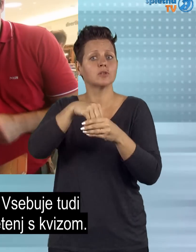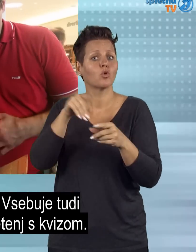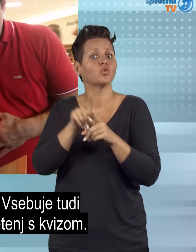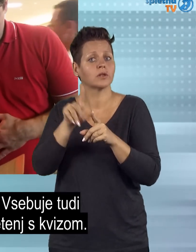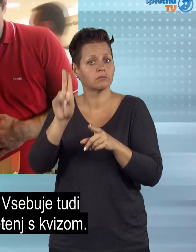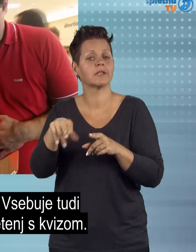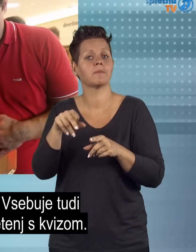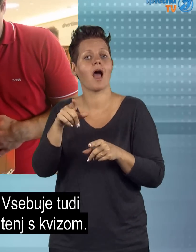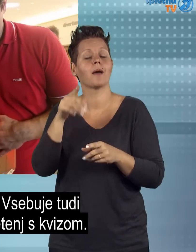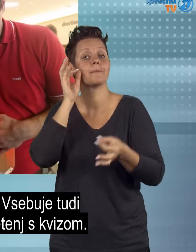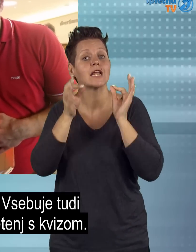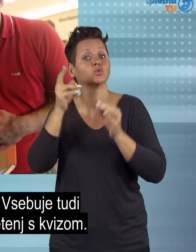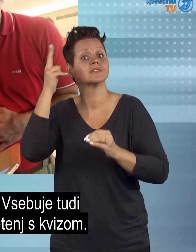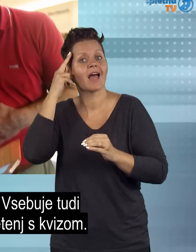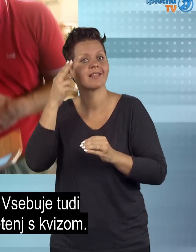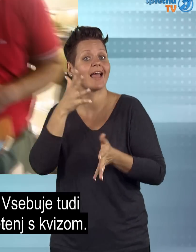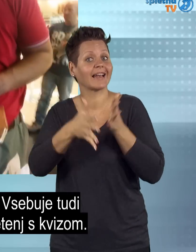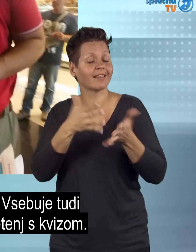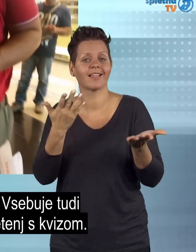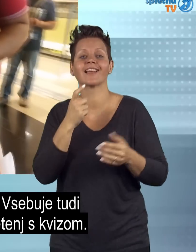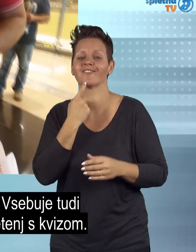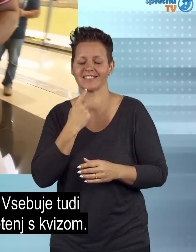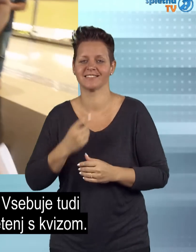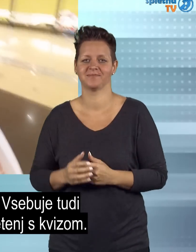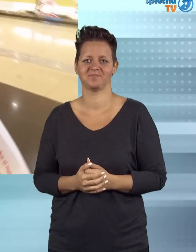Vsebuje tudi preizkus znanja kreten s kvizom.